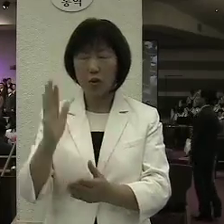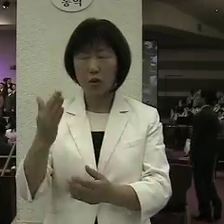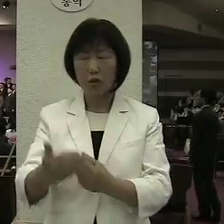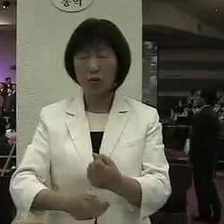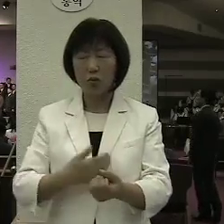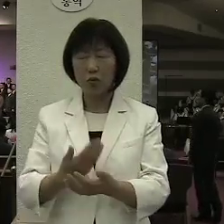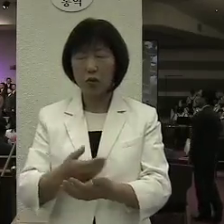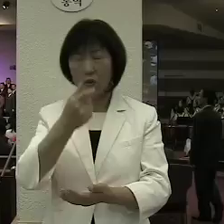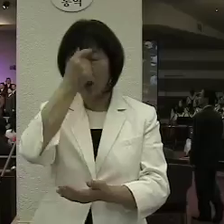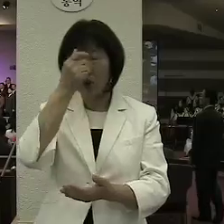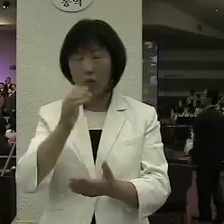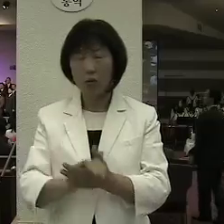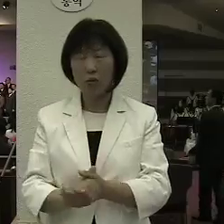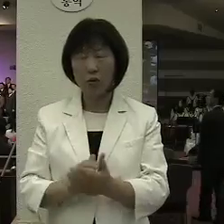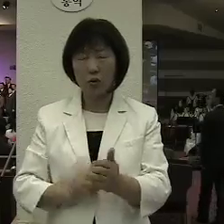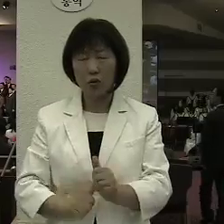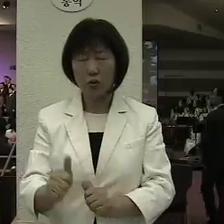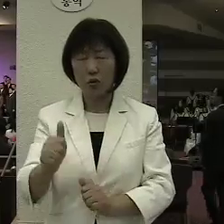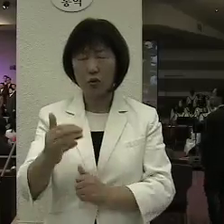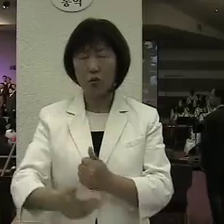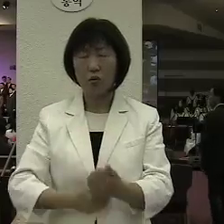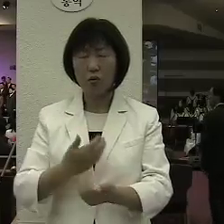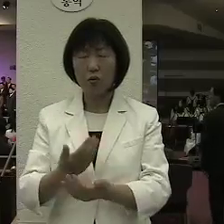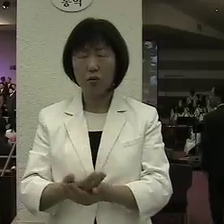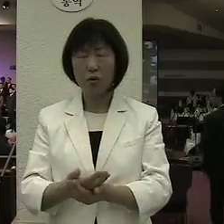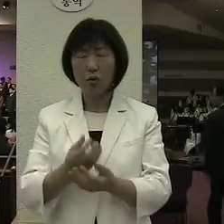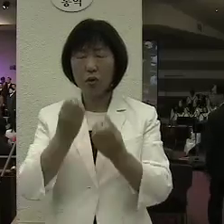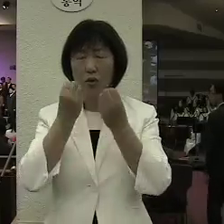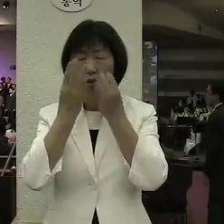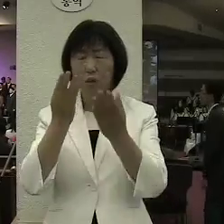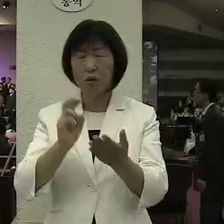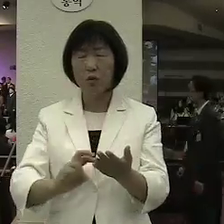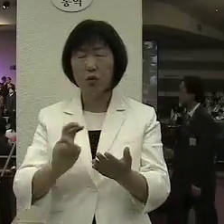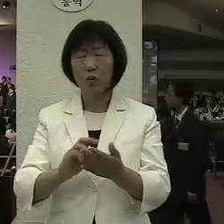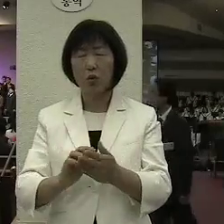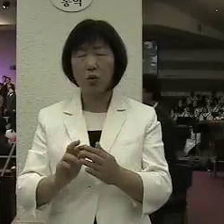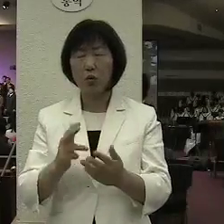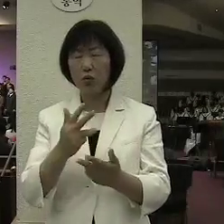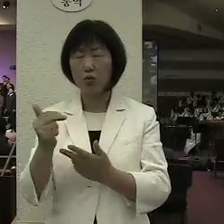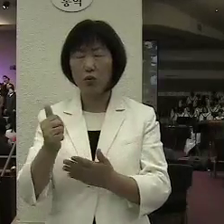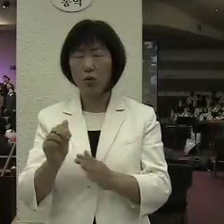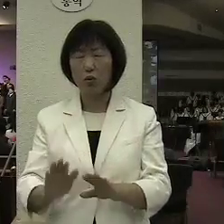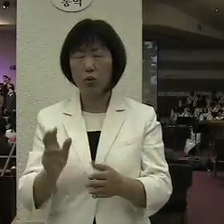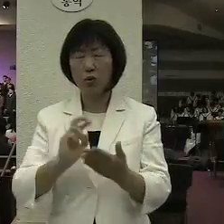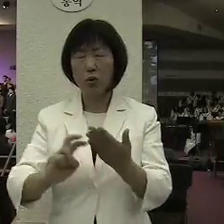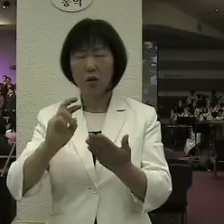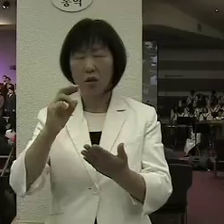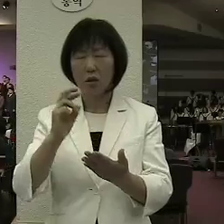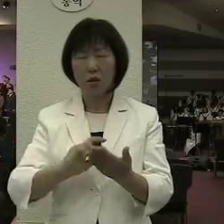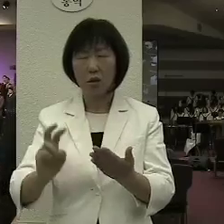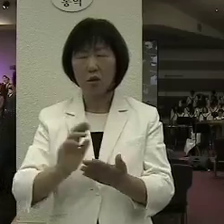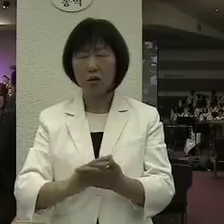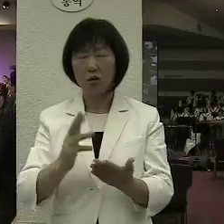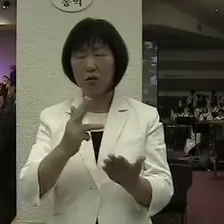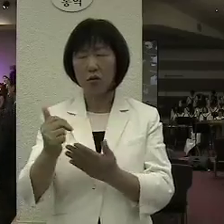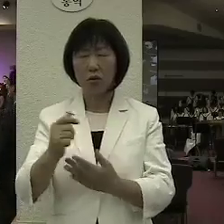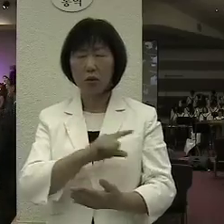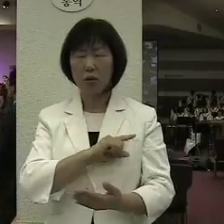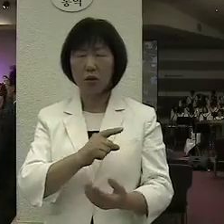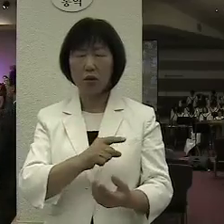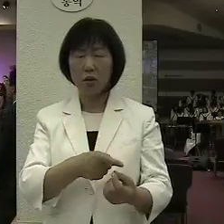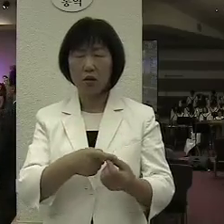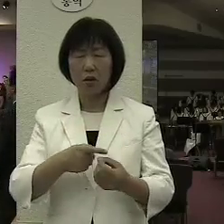울고 있었으니까 우는 자리에서부터 이제, 애통하는 자리에서부터 이제 예배하는 자리로 옮길 수 있도록